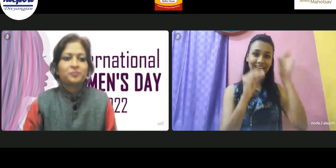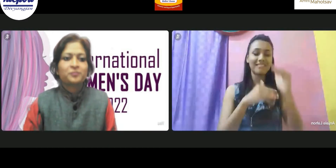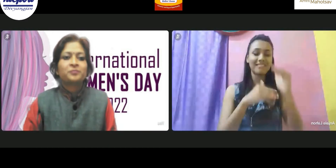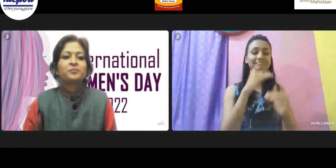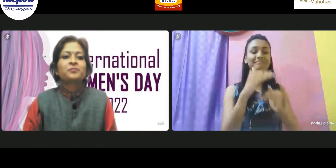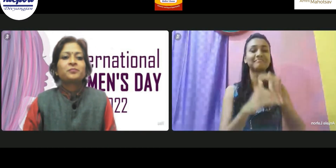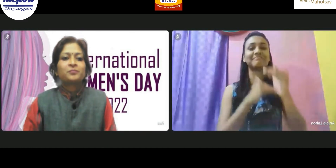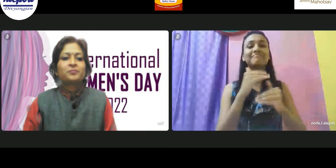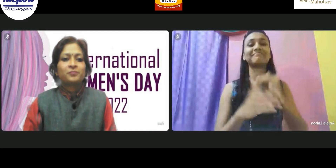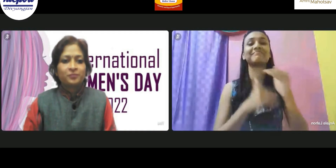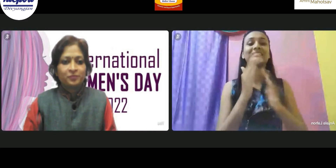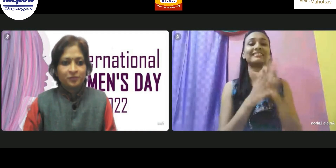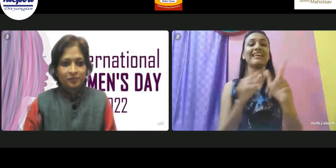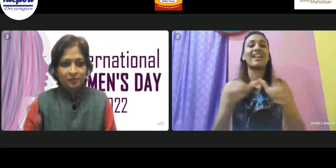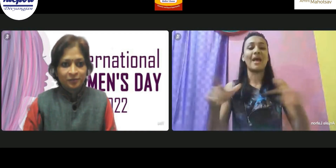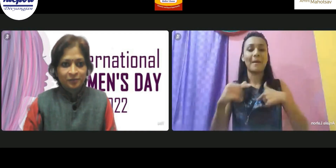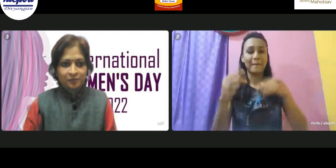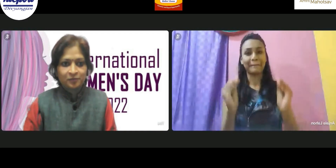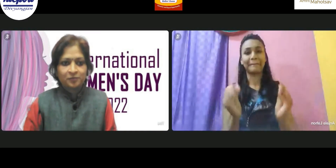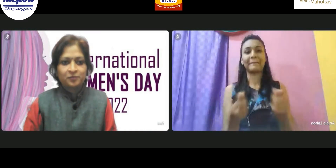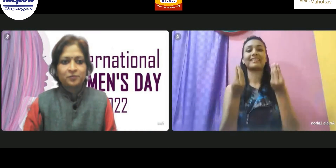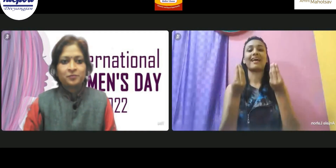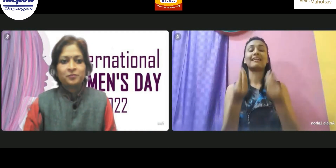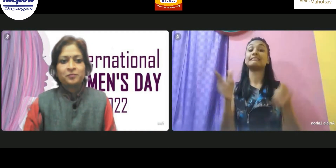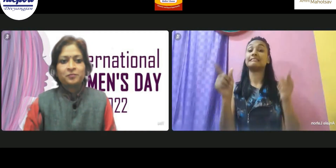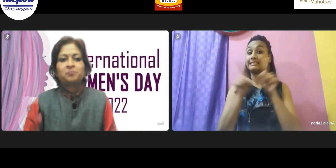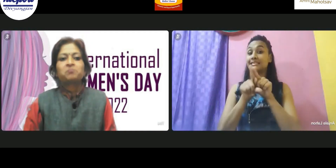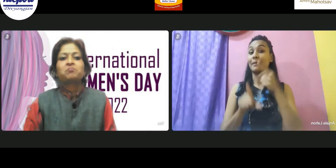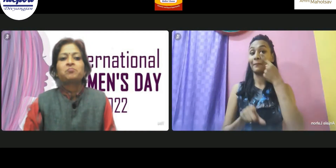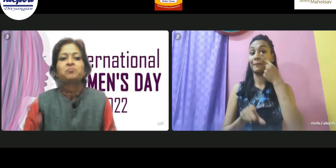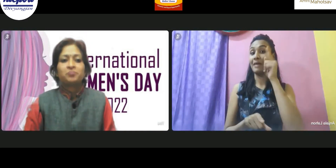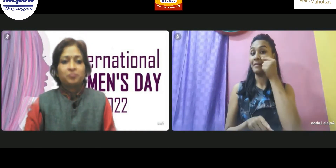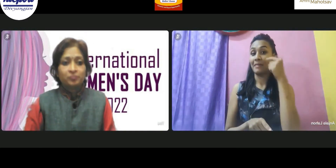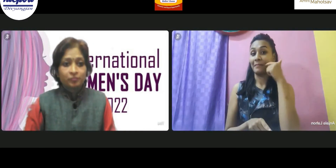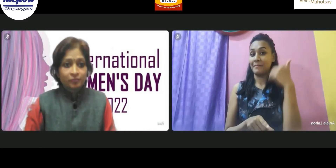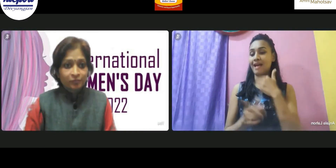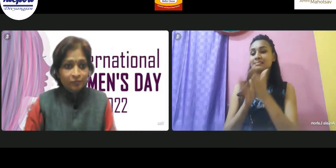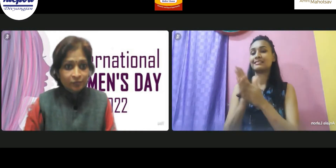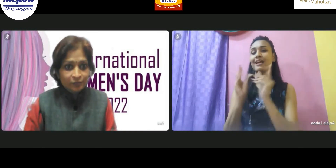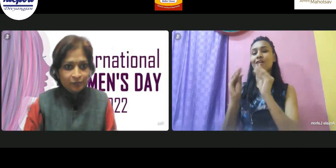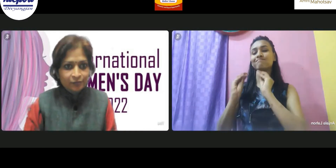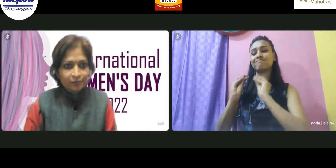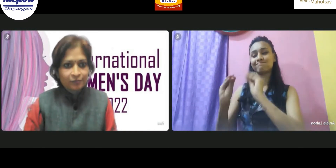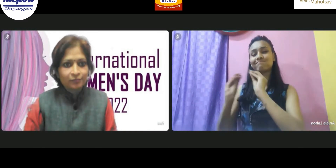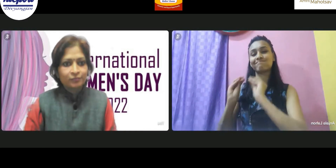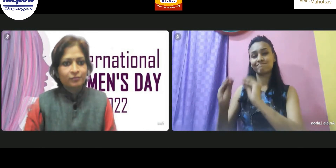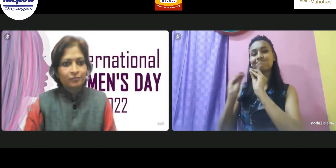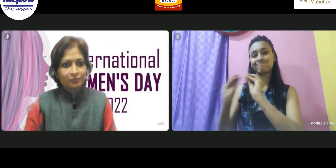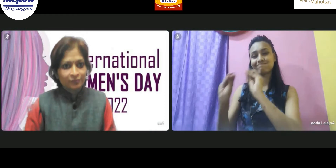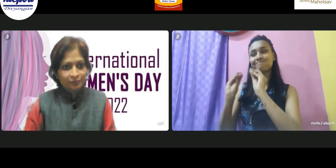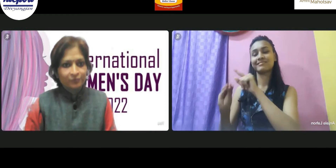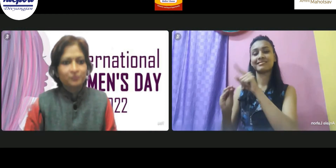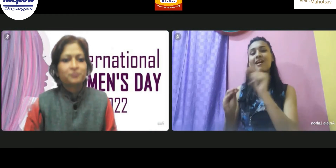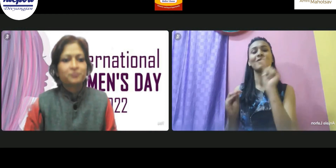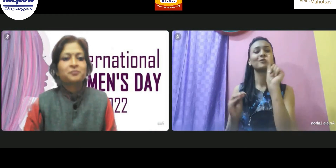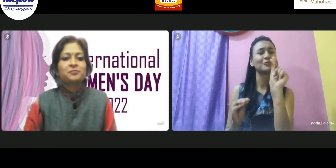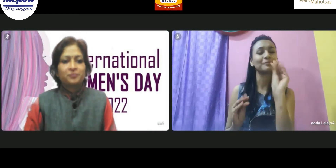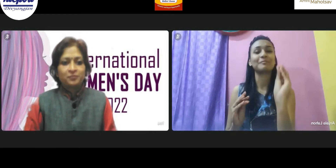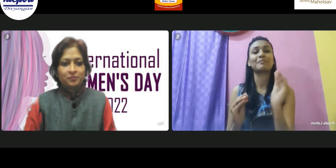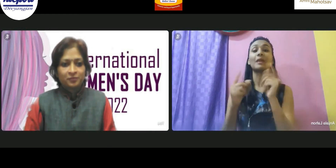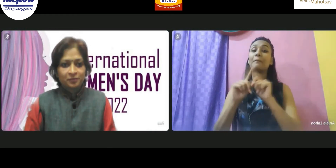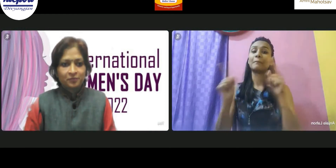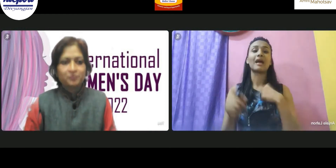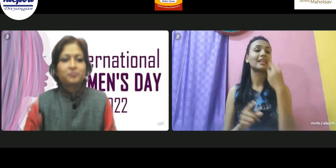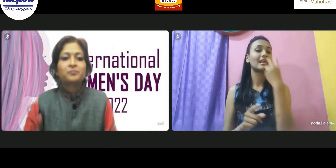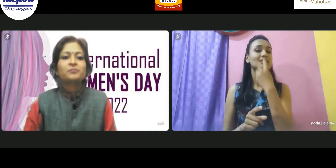वहां के पूरे वातावरण में सांकेतिक भाषा थी। उसके बाद मैंने अपने मम्मी पापा, अपने भाई को भी